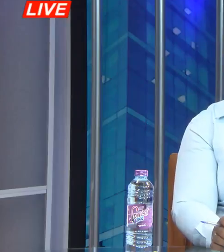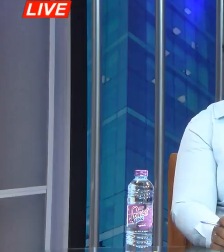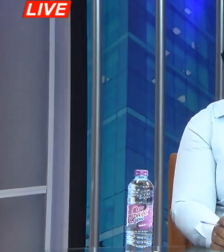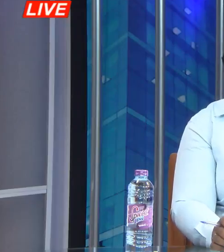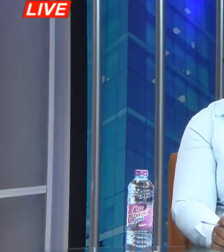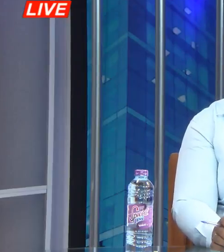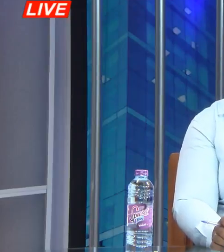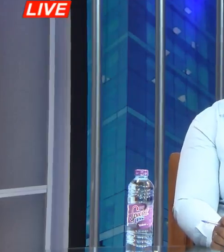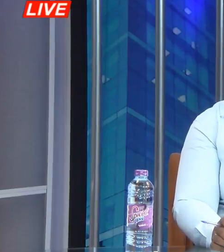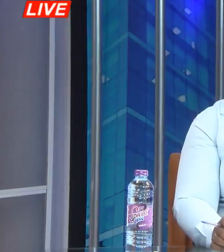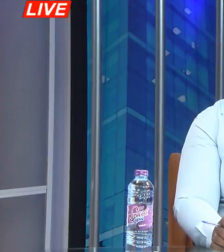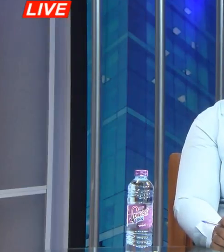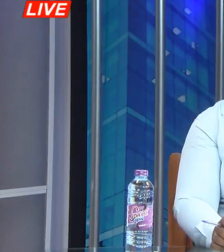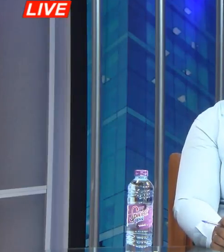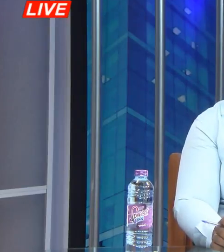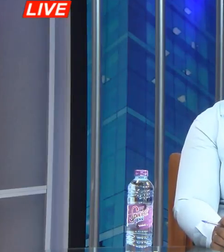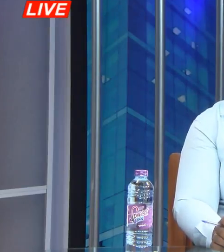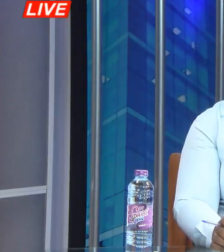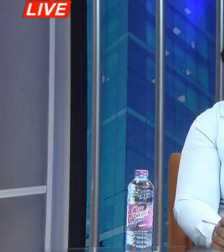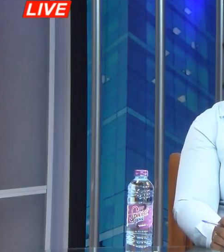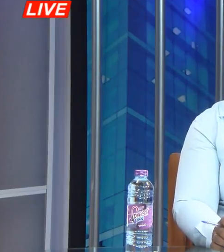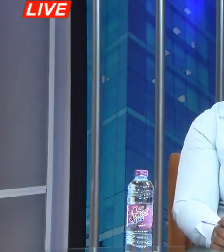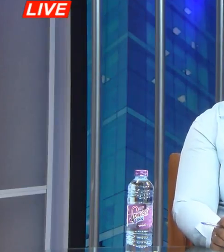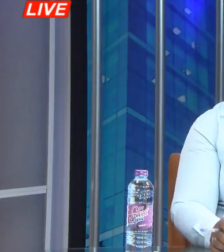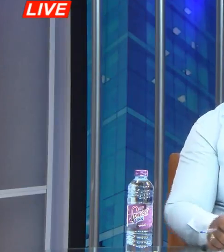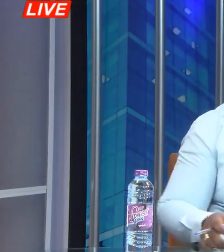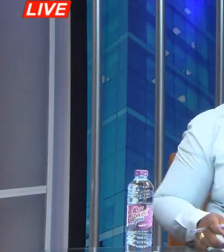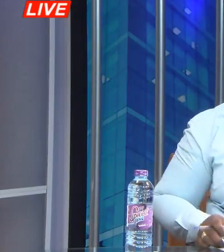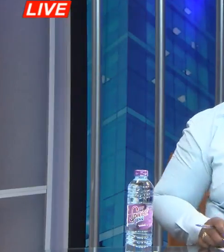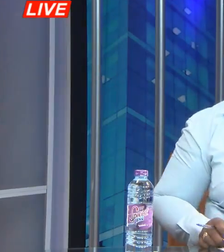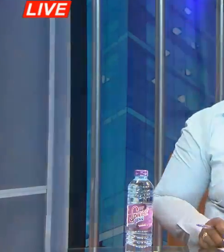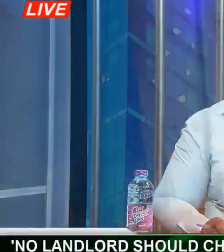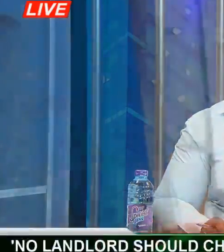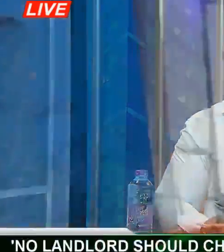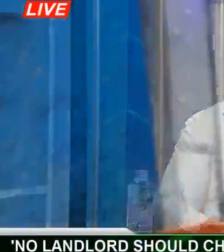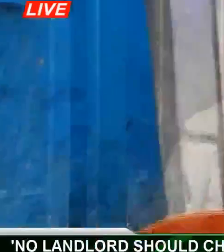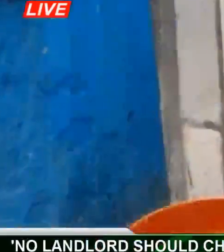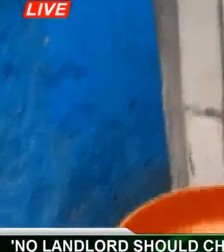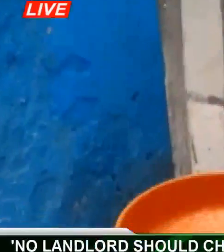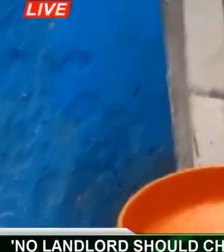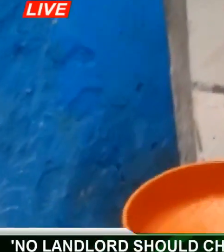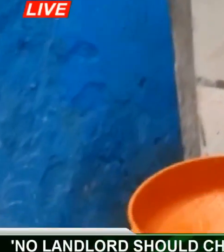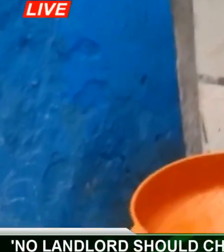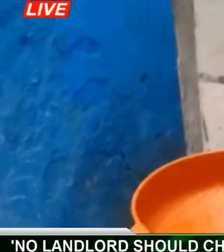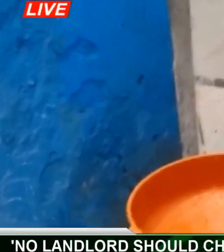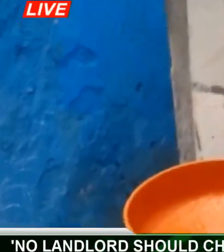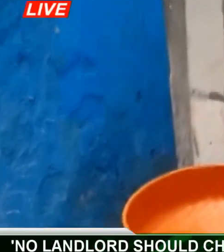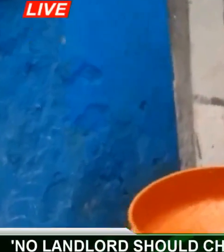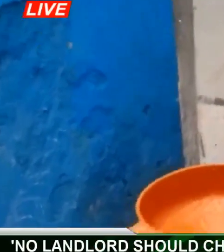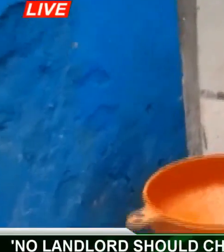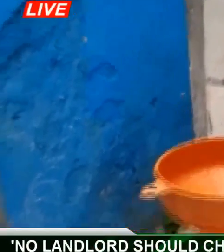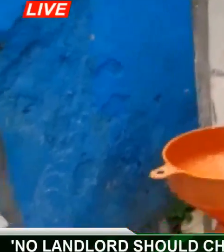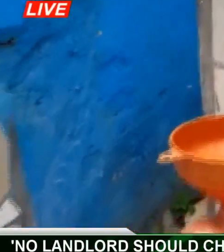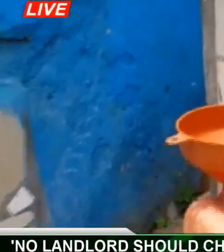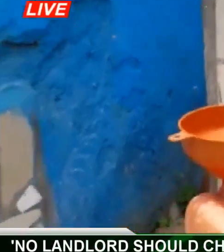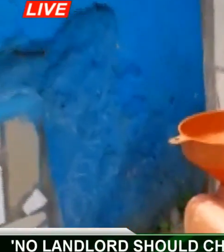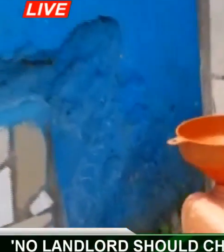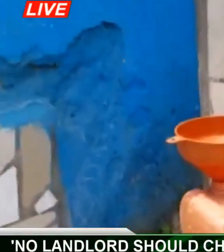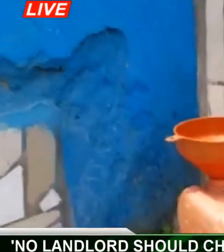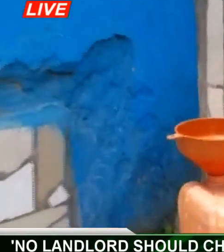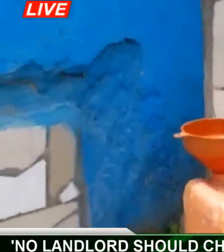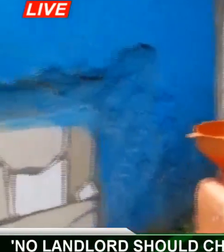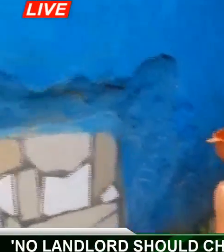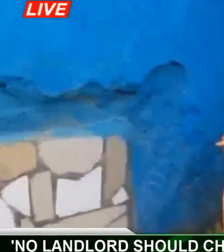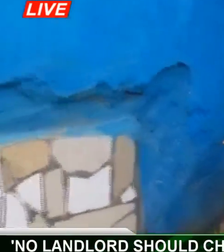catch if it was me April, cause it was me June, our theme. Ana mapeyi na na do dankwa kufuado kasa yemu no chese bo swimi ensende ye